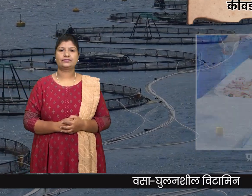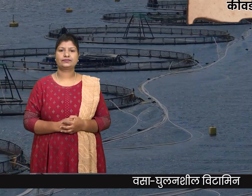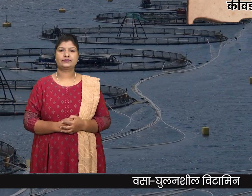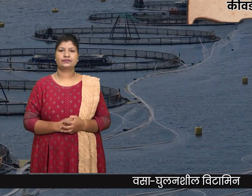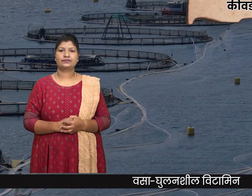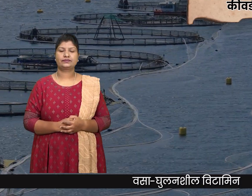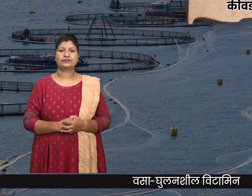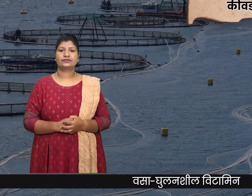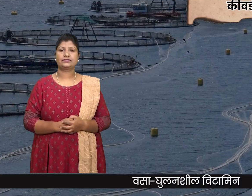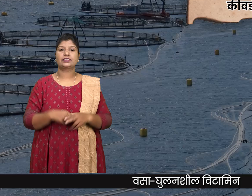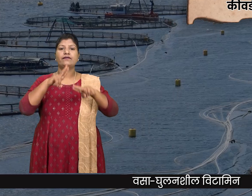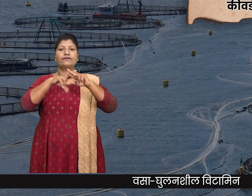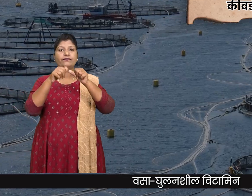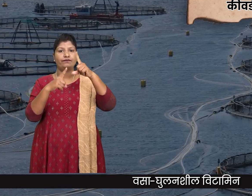वसा घुलनशील विटामिन।